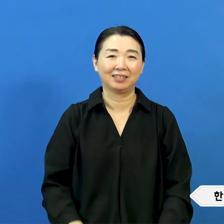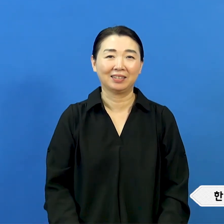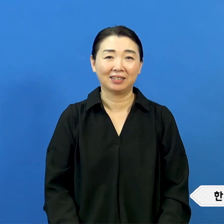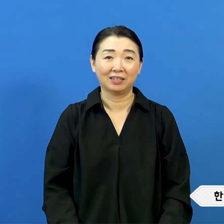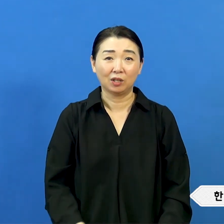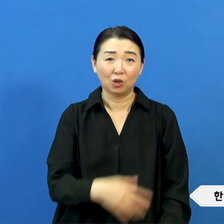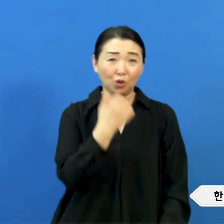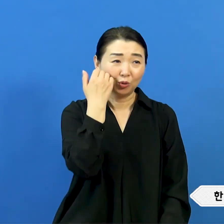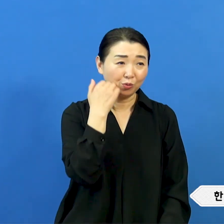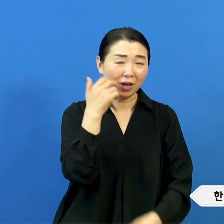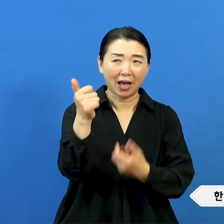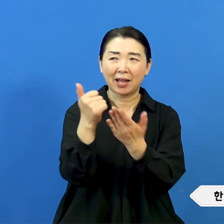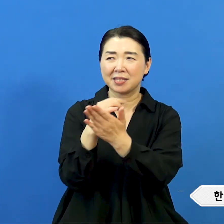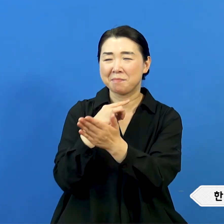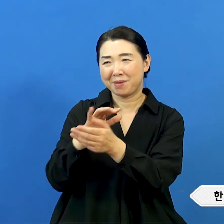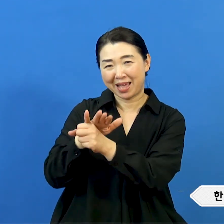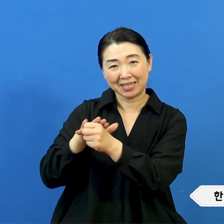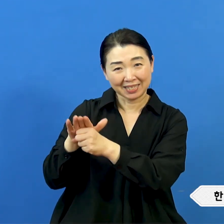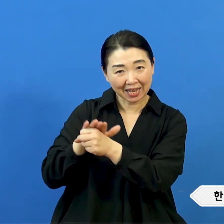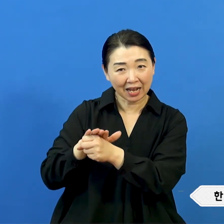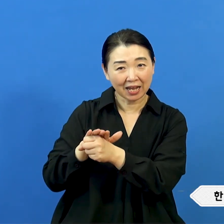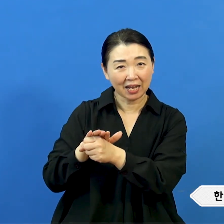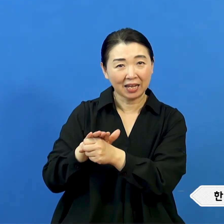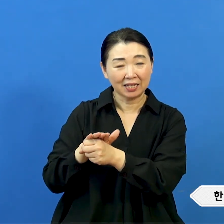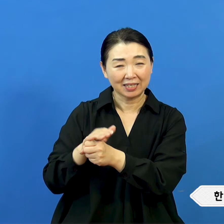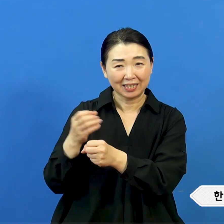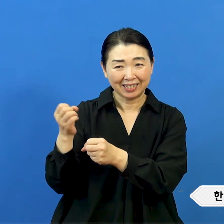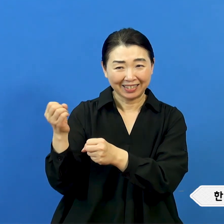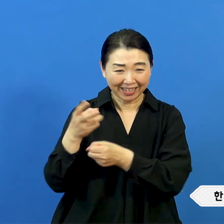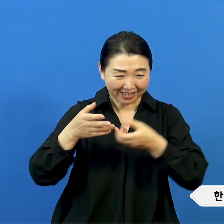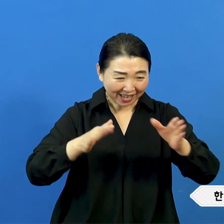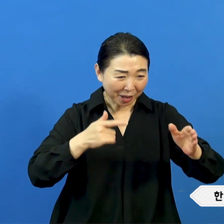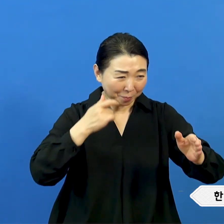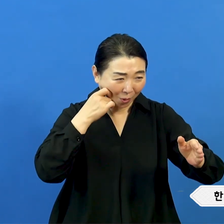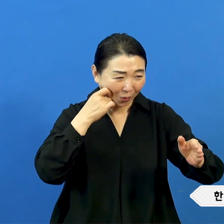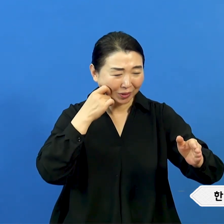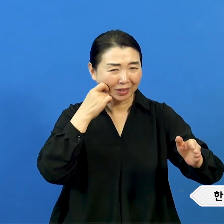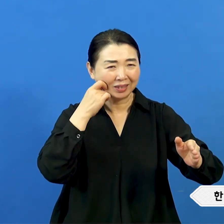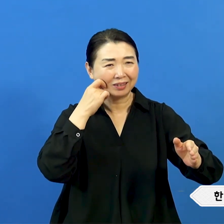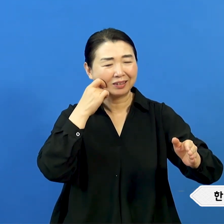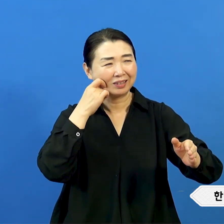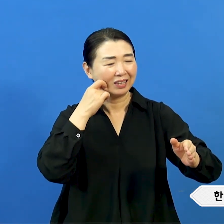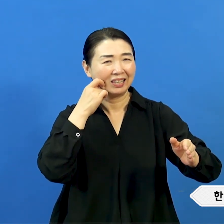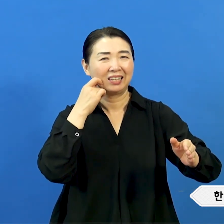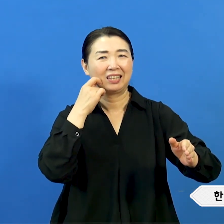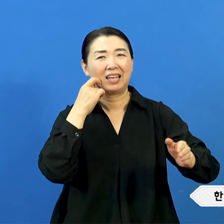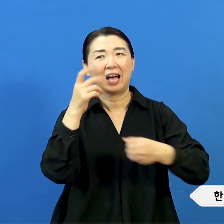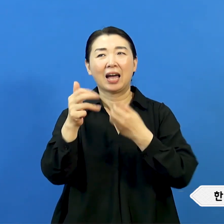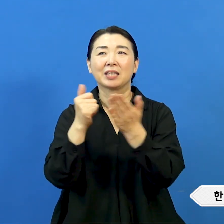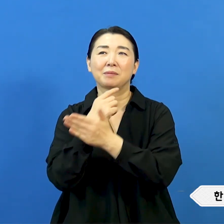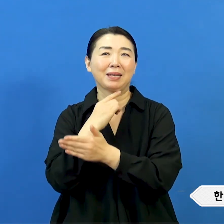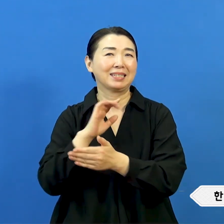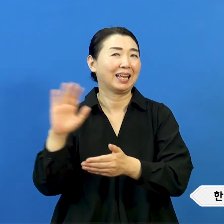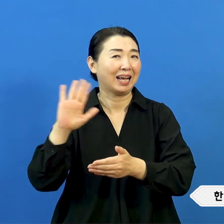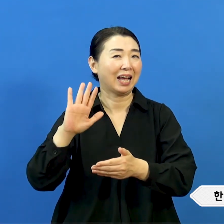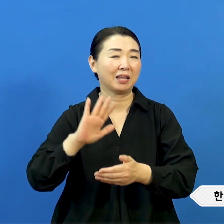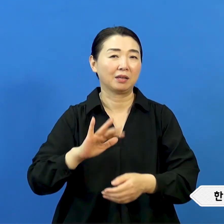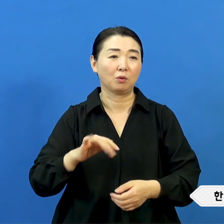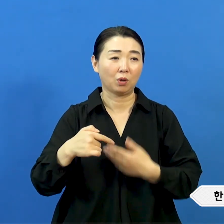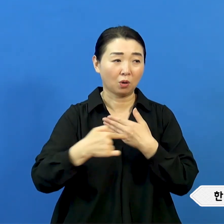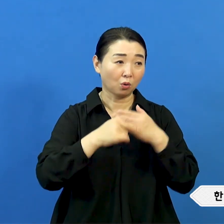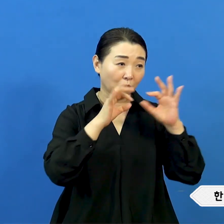사람은 하나님만을 사랑하지만은 중생하지 못한 사람은 그런 것이 없습니다. 그래서 겉으로